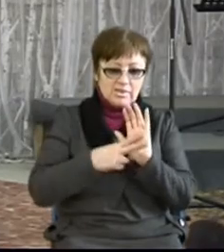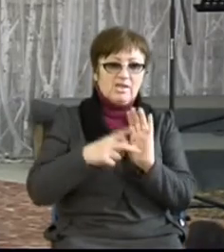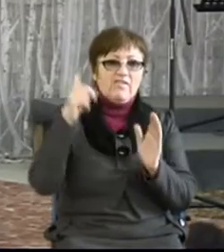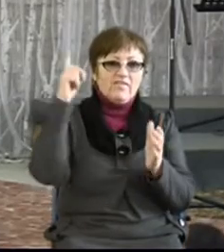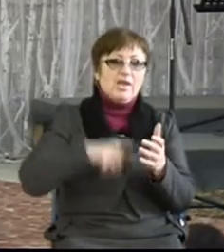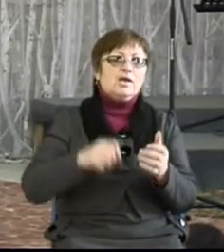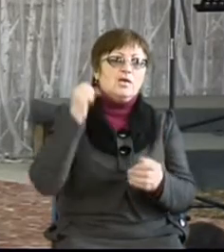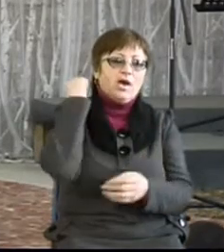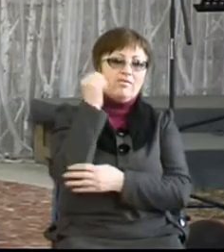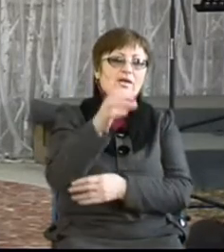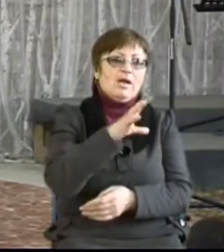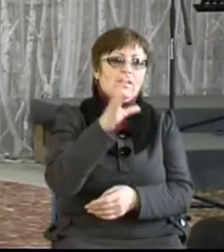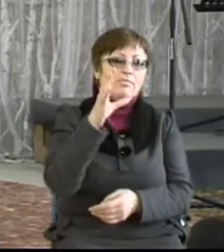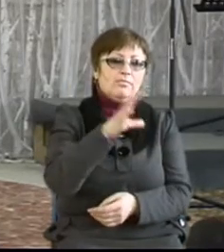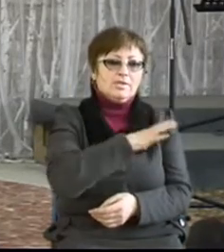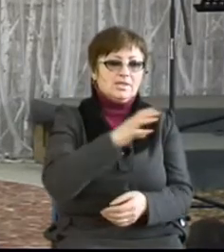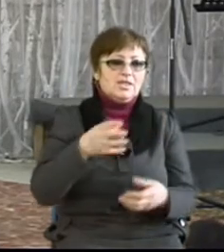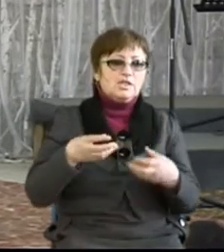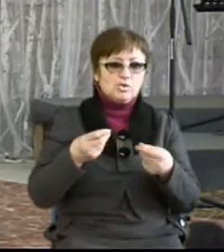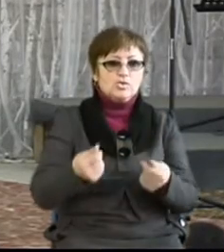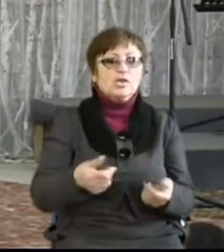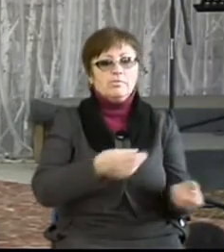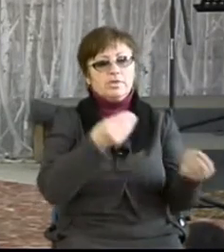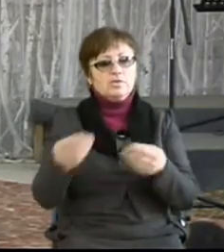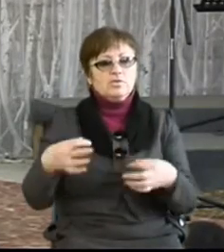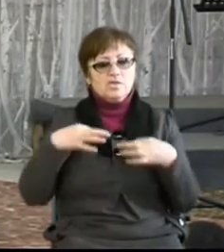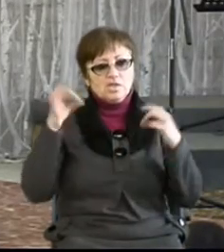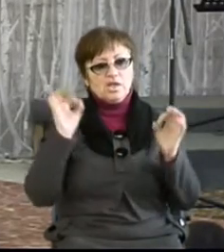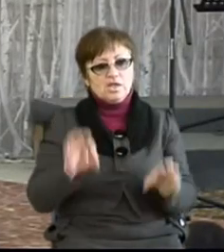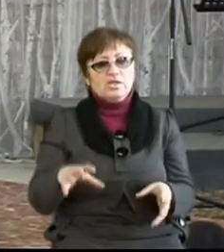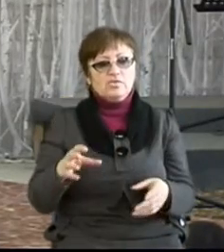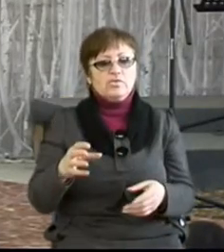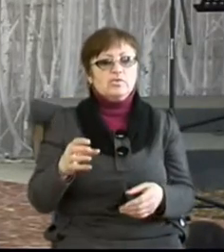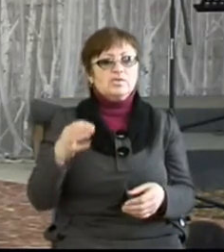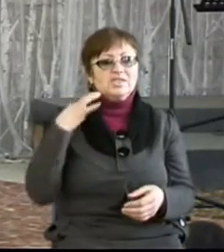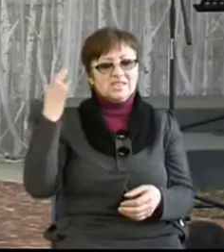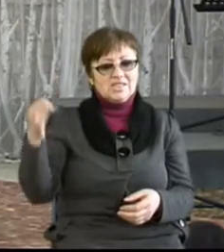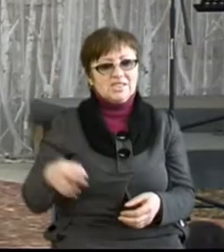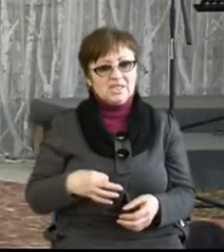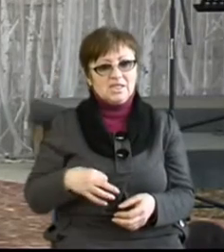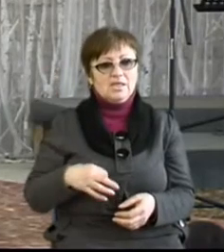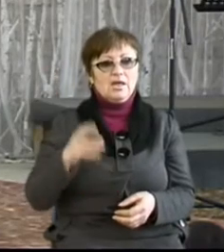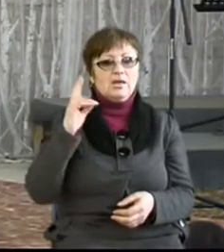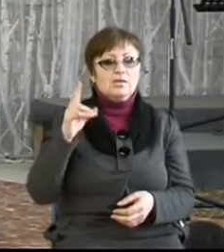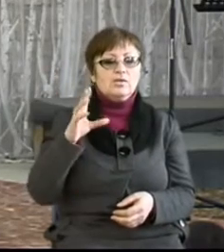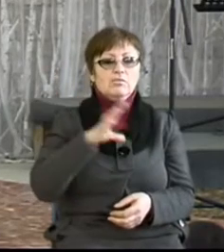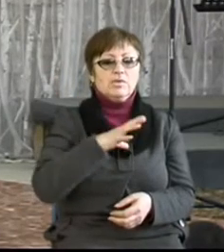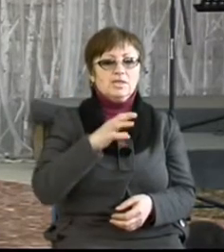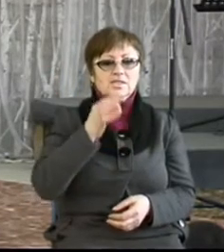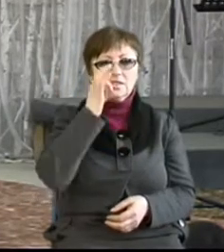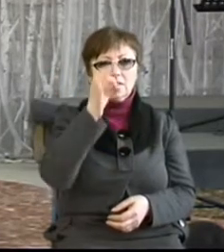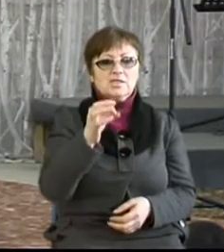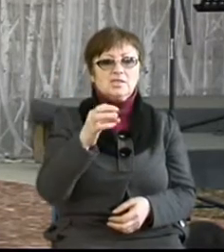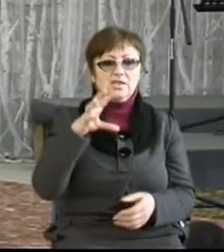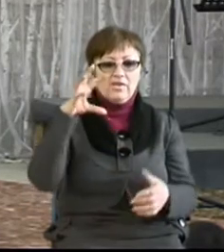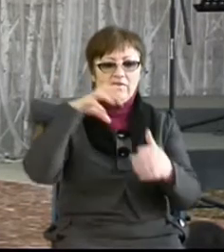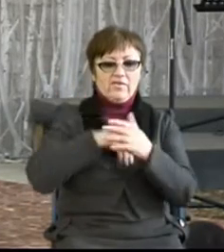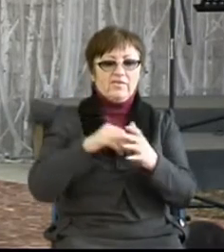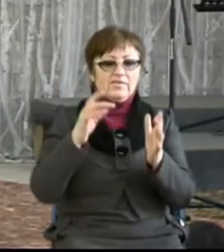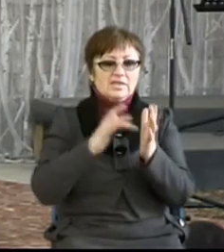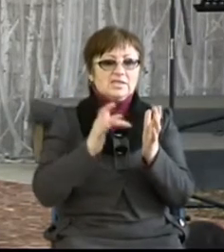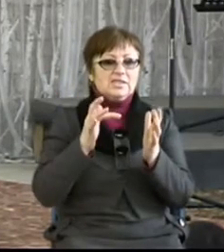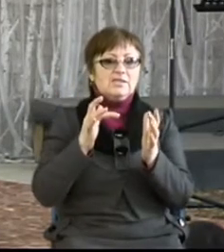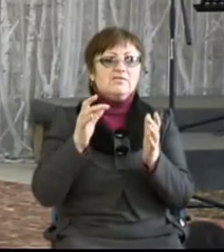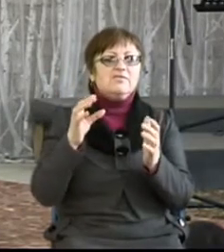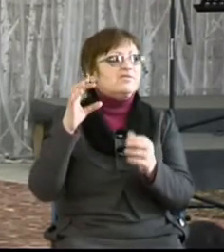Авраам, будучи искушаем, принес в жертву Исаака, и, имея обетование, принес единородного, о котором было сказано: в Исааке